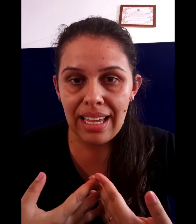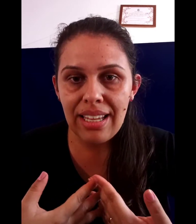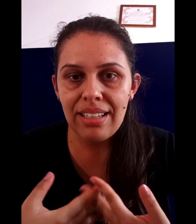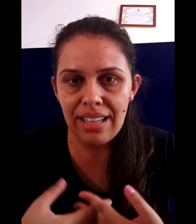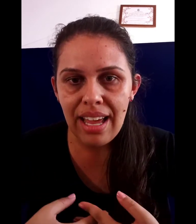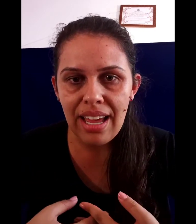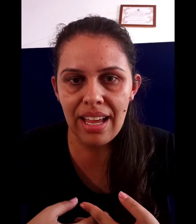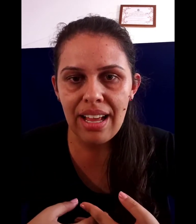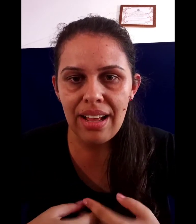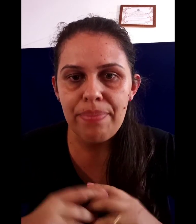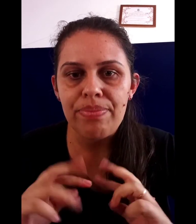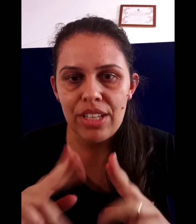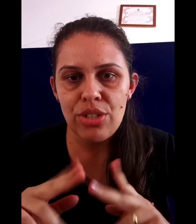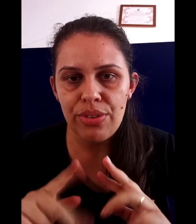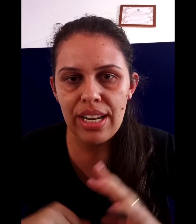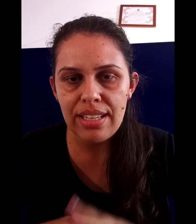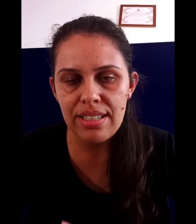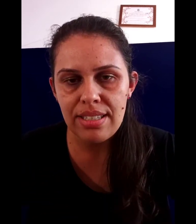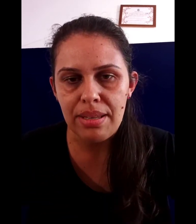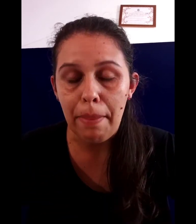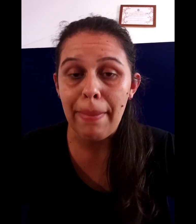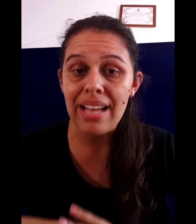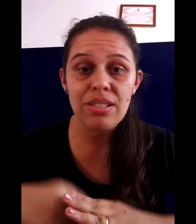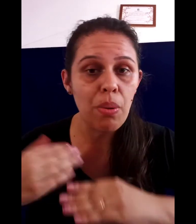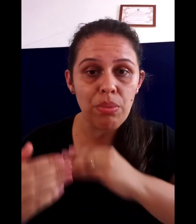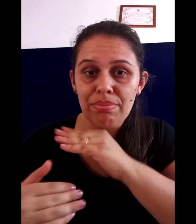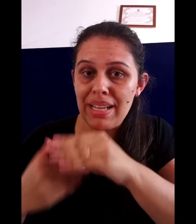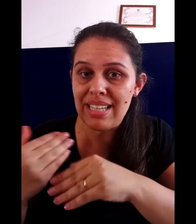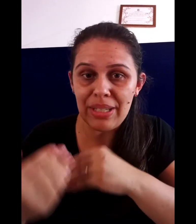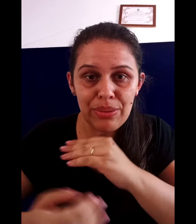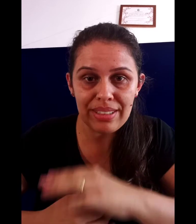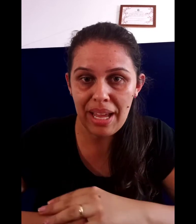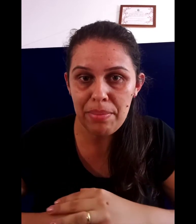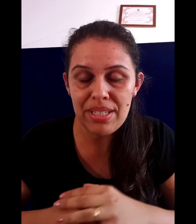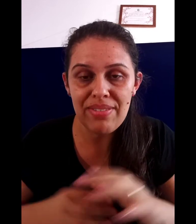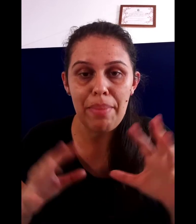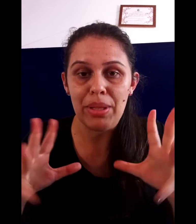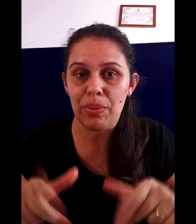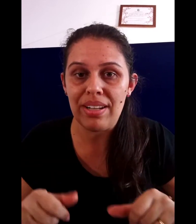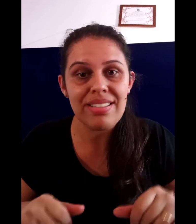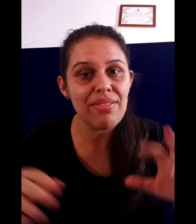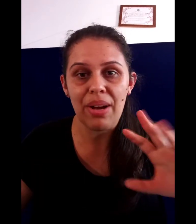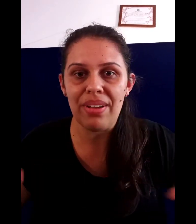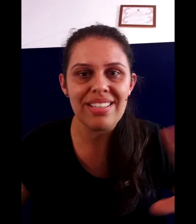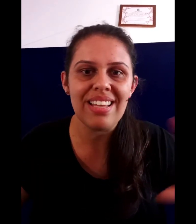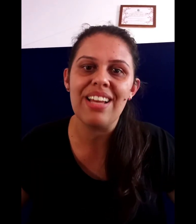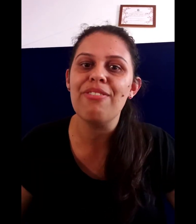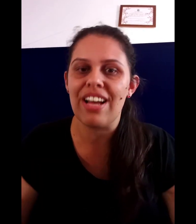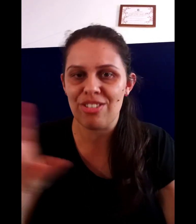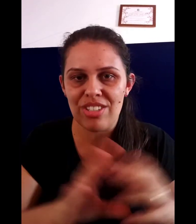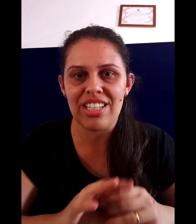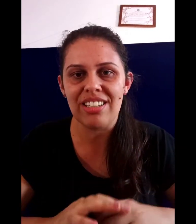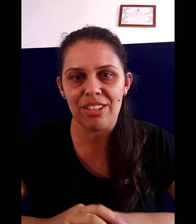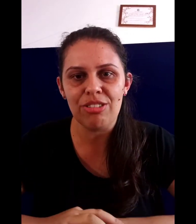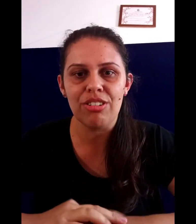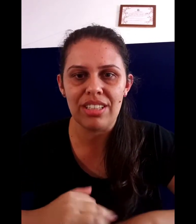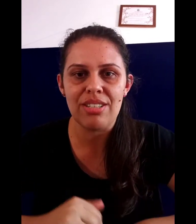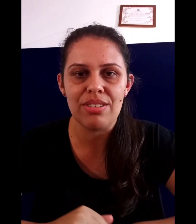tem diferença sim, mas com o passar do tempo você vai habituando, você vai conhecendo e vai associando dentro do contexto dos